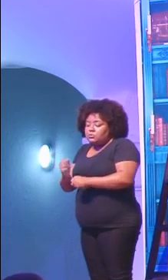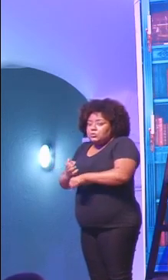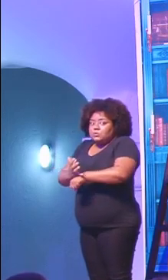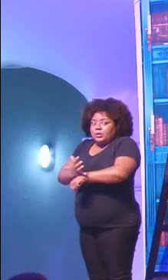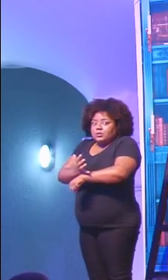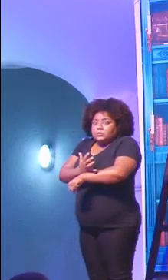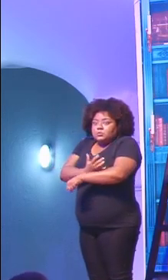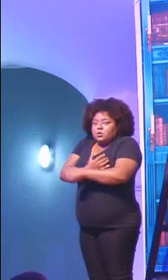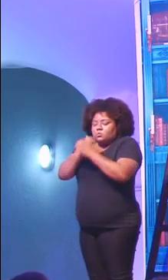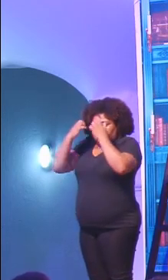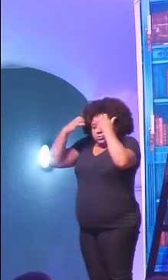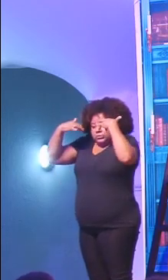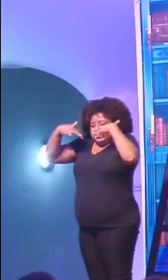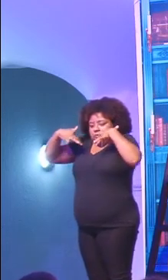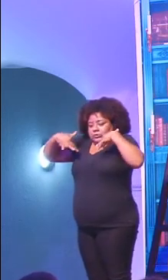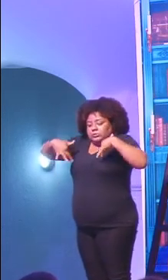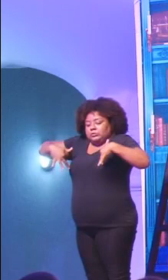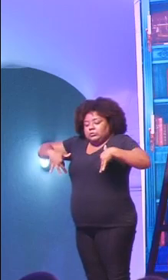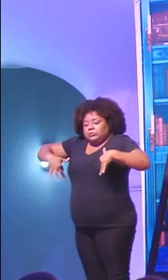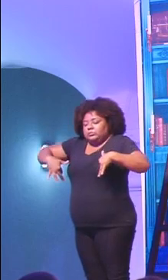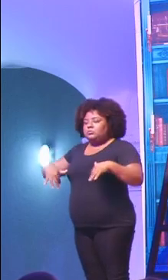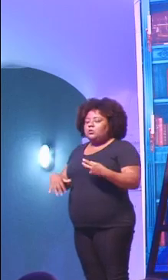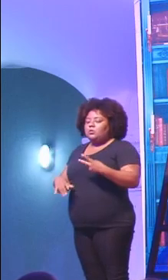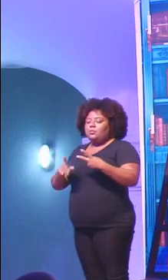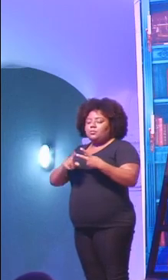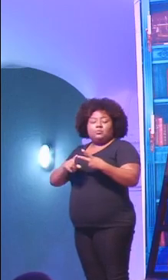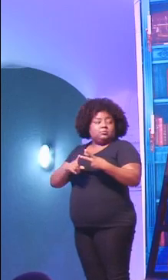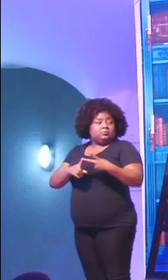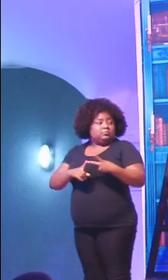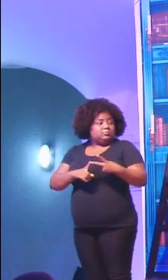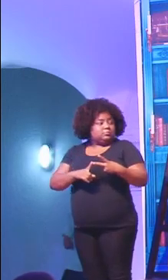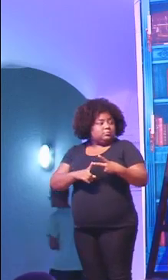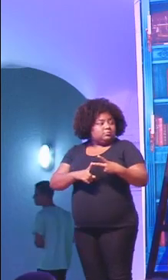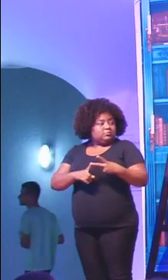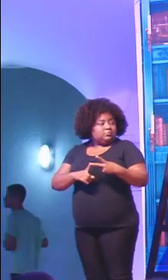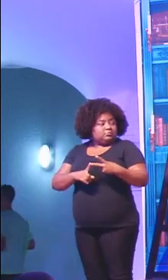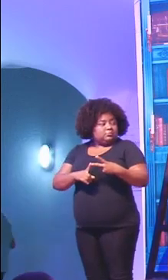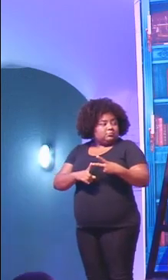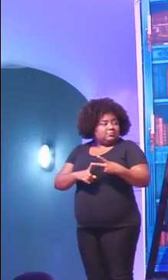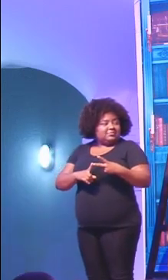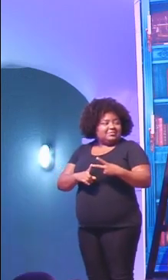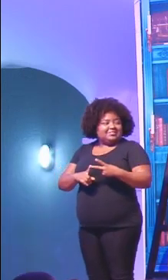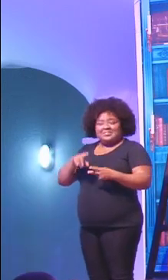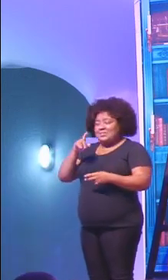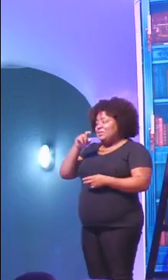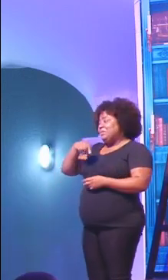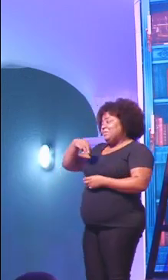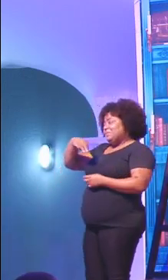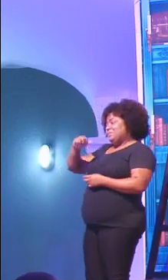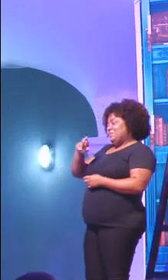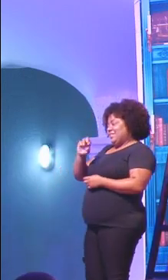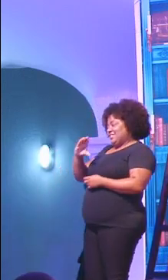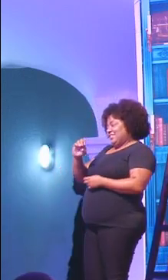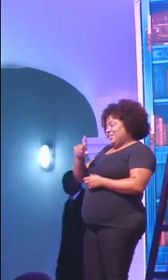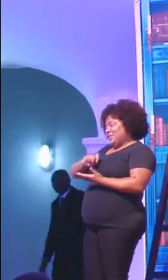Essa é uma, tá? Tem uma outra aqui. Marcelo é professor de escrita criativa, pode responder